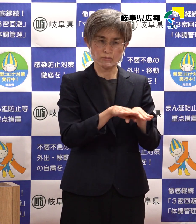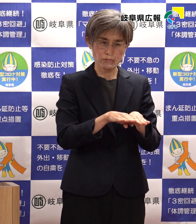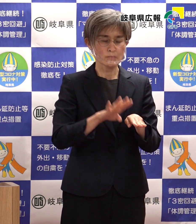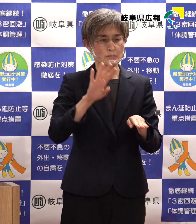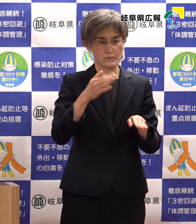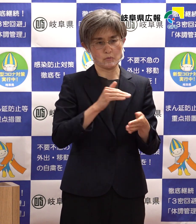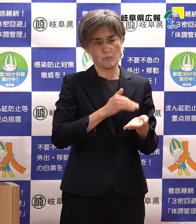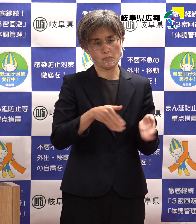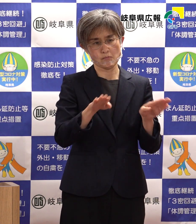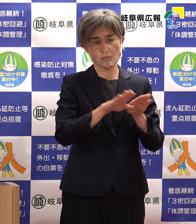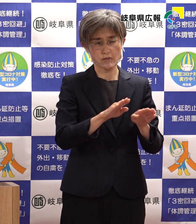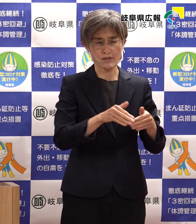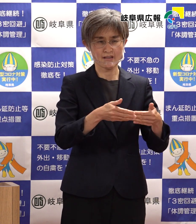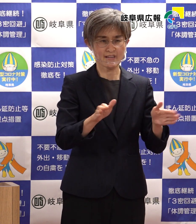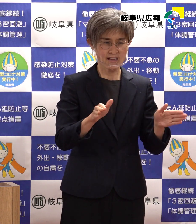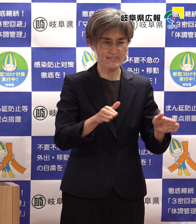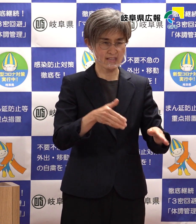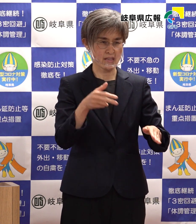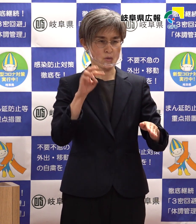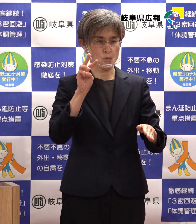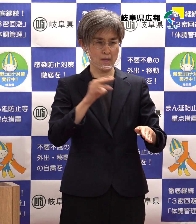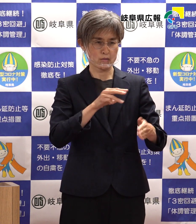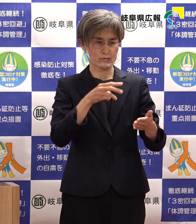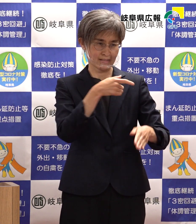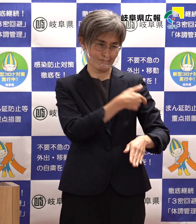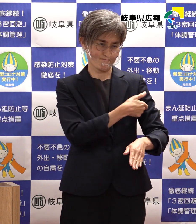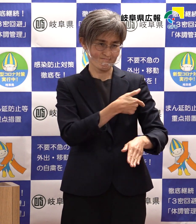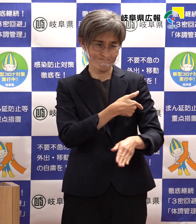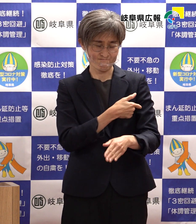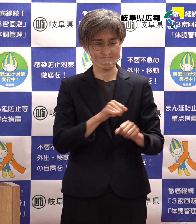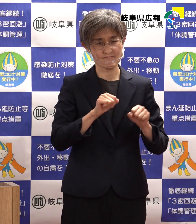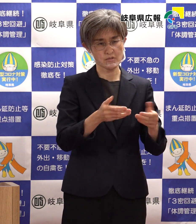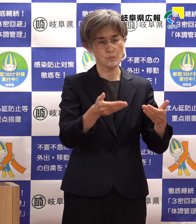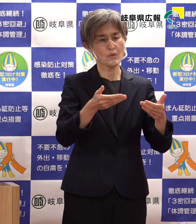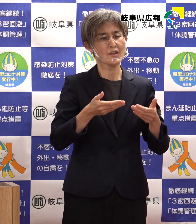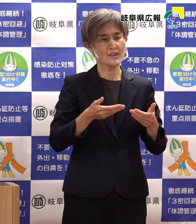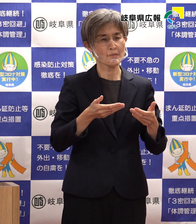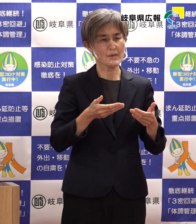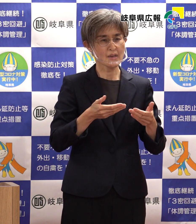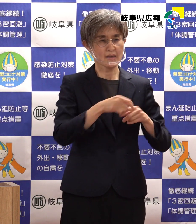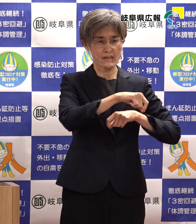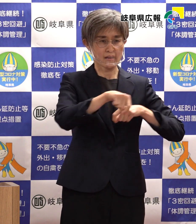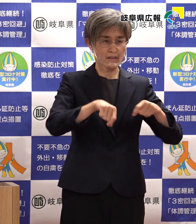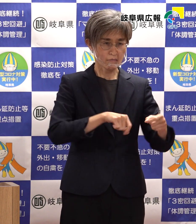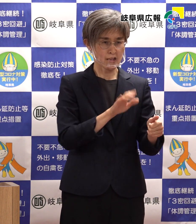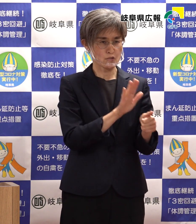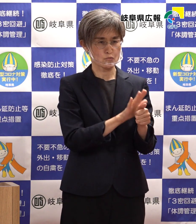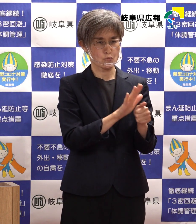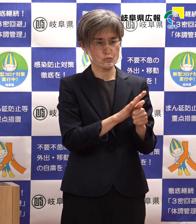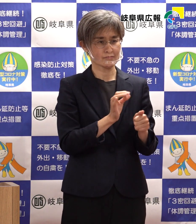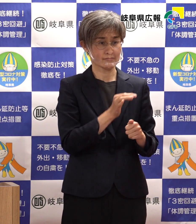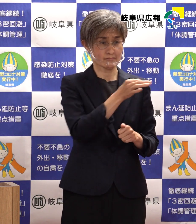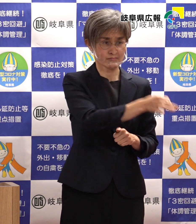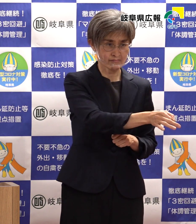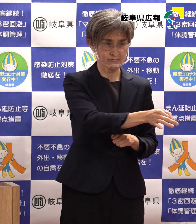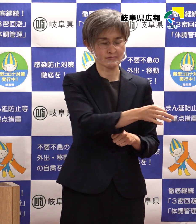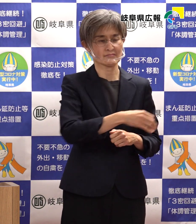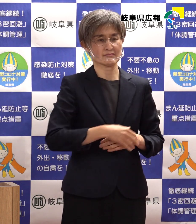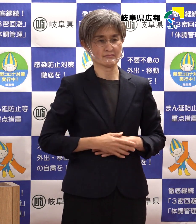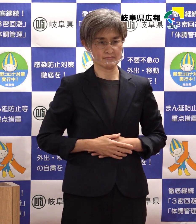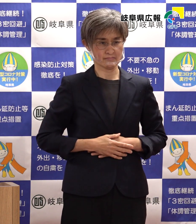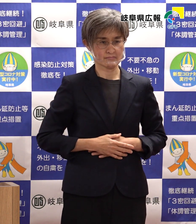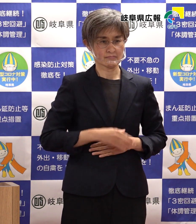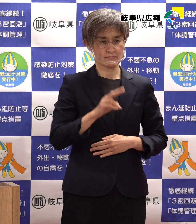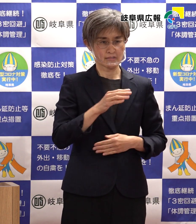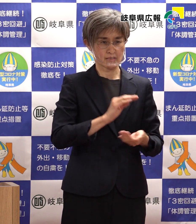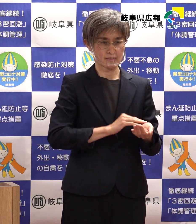して、ワクチン接種に当たっていただくというようなことにあれば、必要な協力金をお渡ししようとか、あるいは医師、